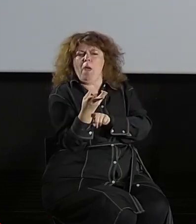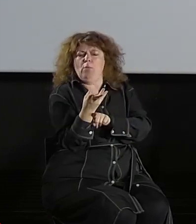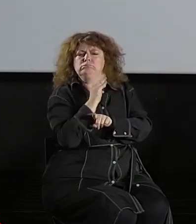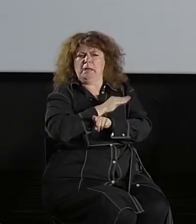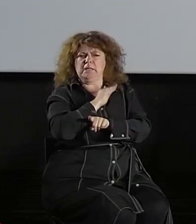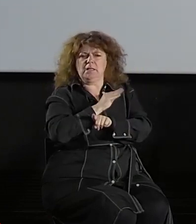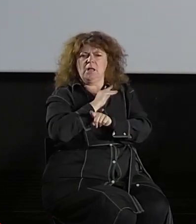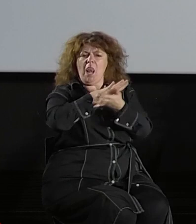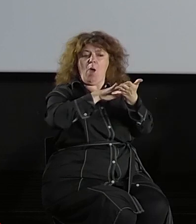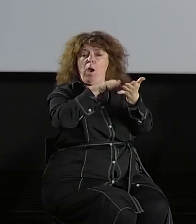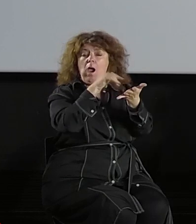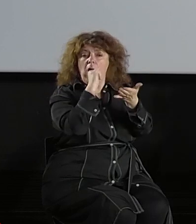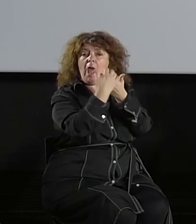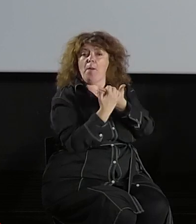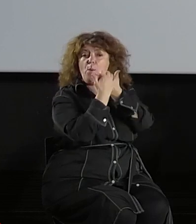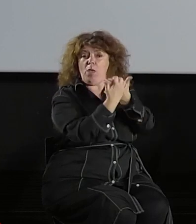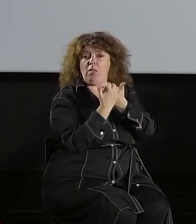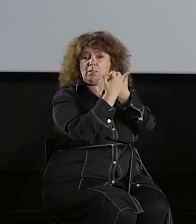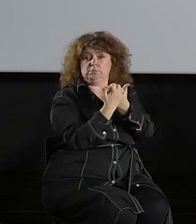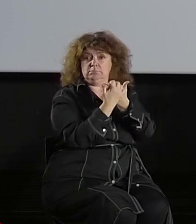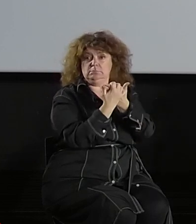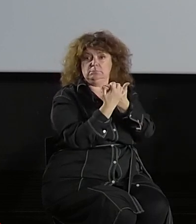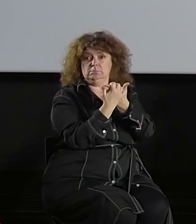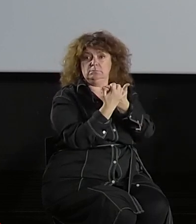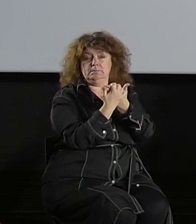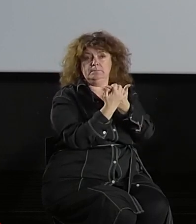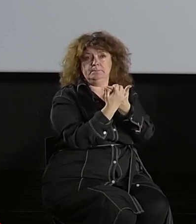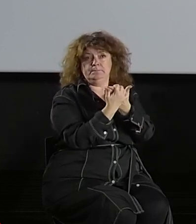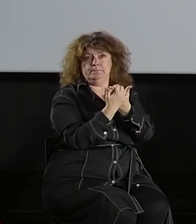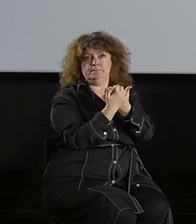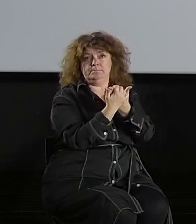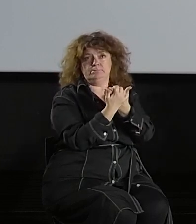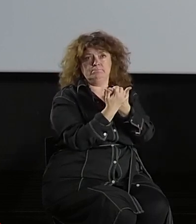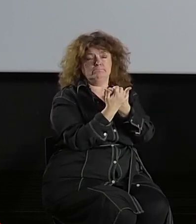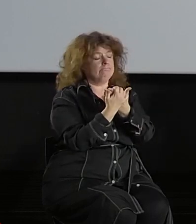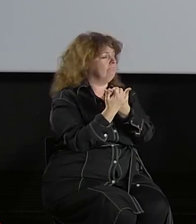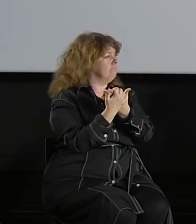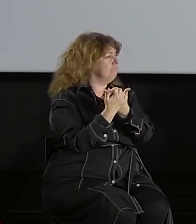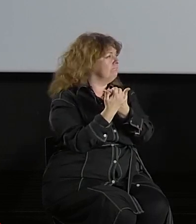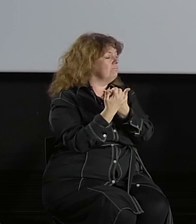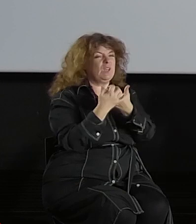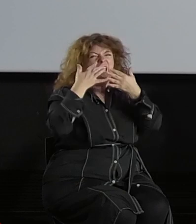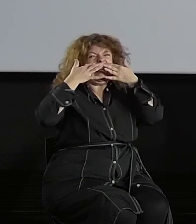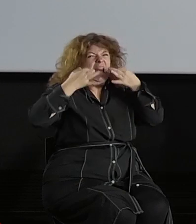utiliza la lengua de signos apoyada pero pero vamos la realidad es muy